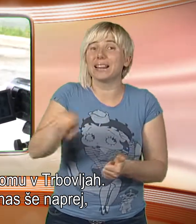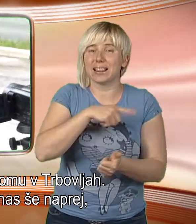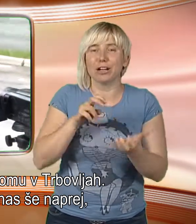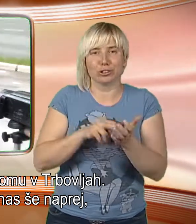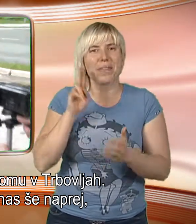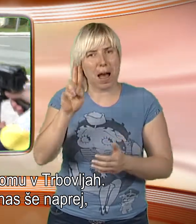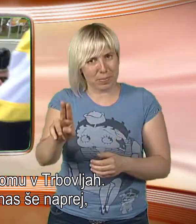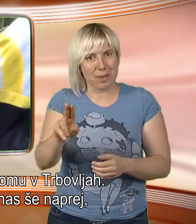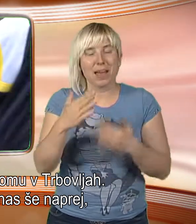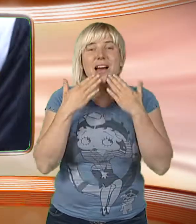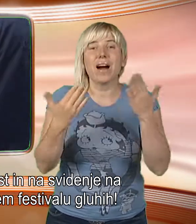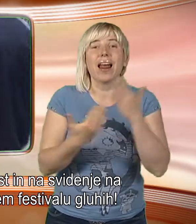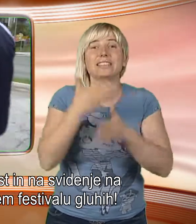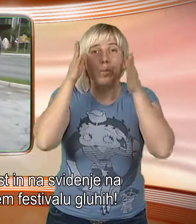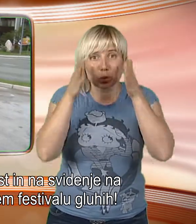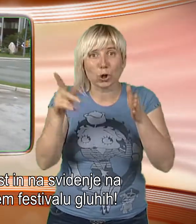Spremljajte nas še naprej, hvala za pozornost in